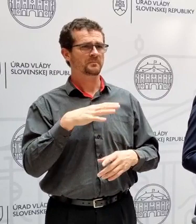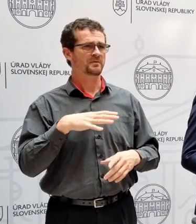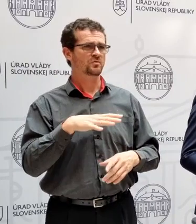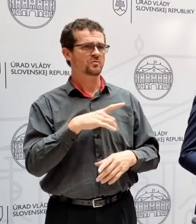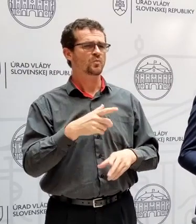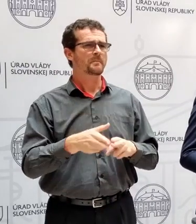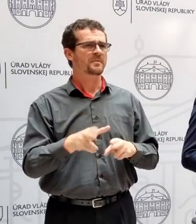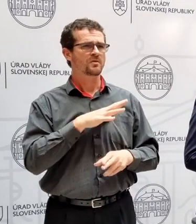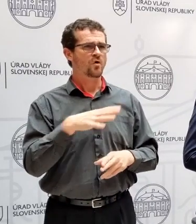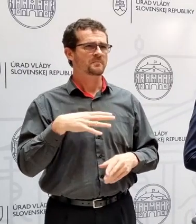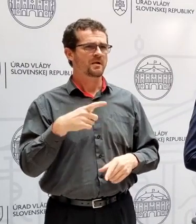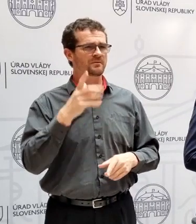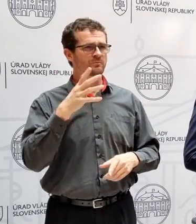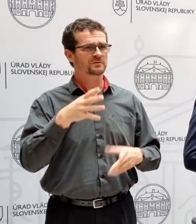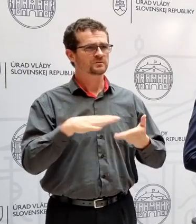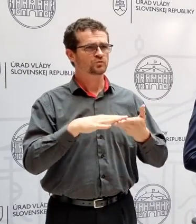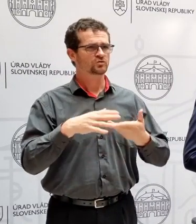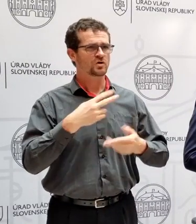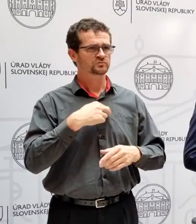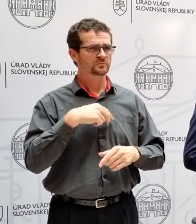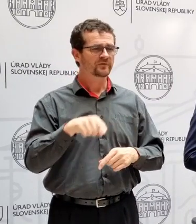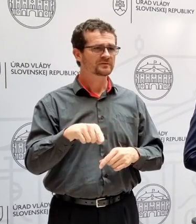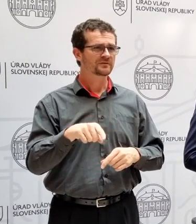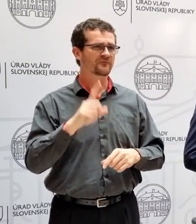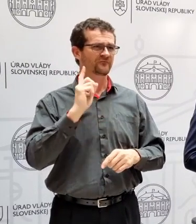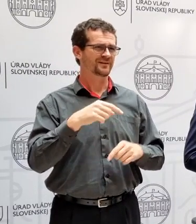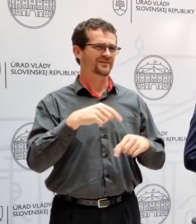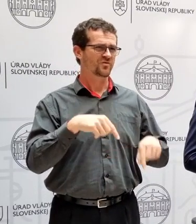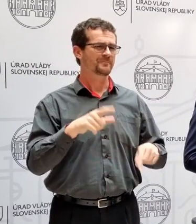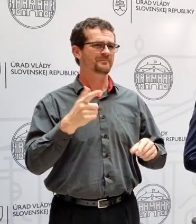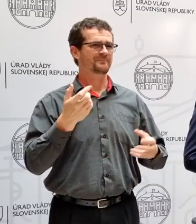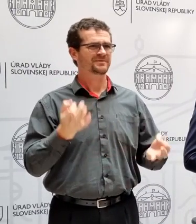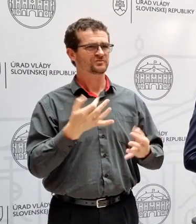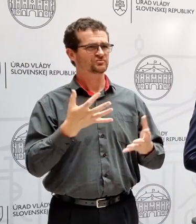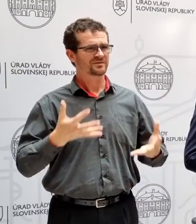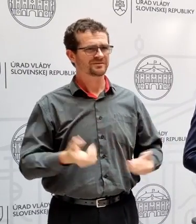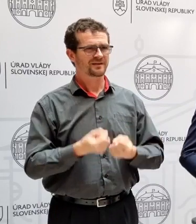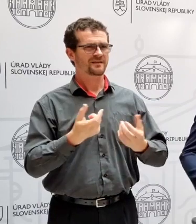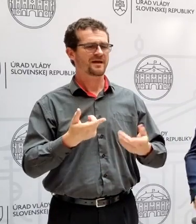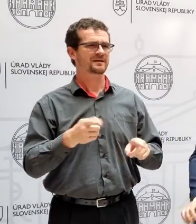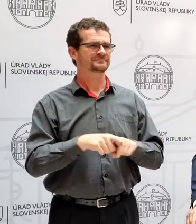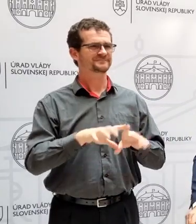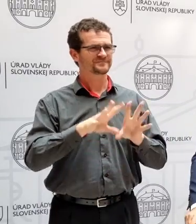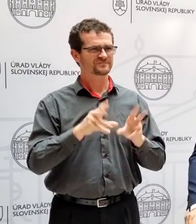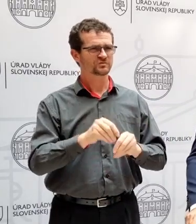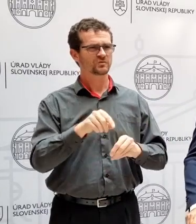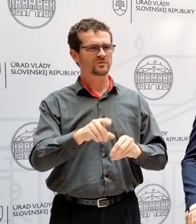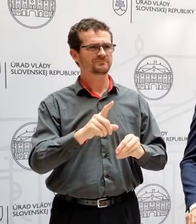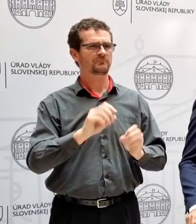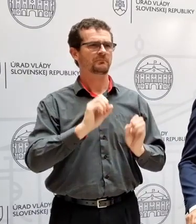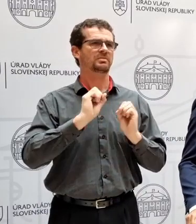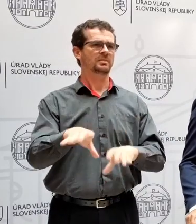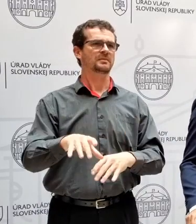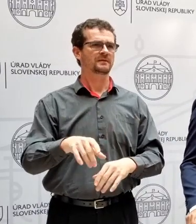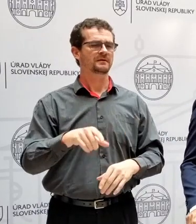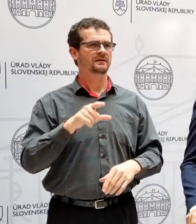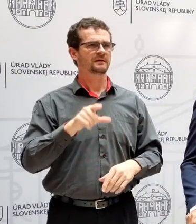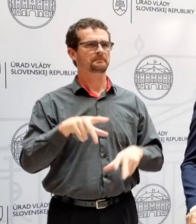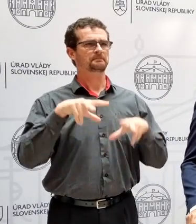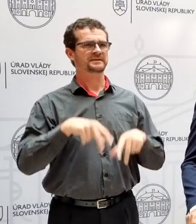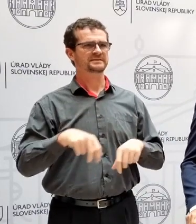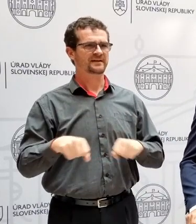prirodzene. Bude to spoločná zodpovednosť, viete o tom, že keď aj niečo sa nedarí, tak akože skoro všetko sa potom zvaluje na